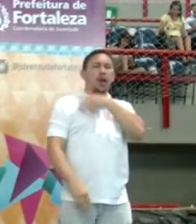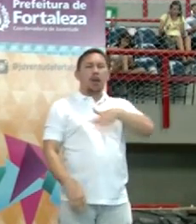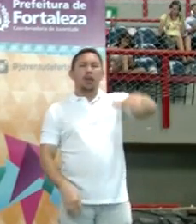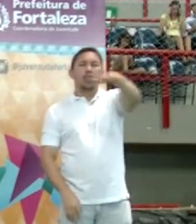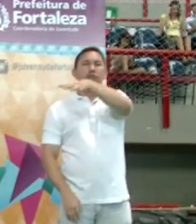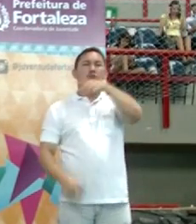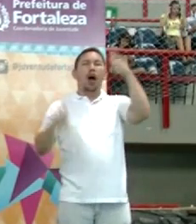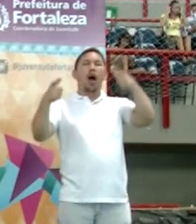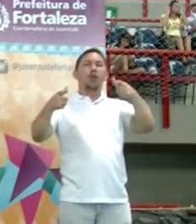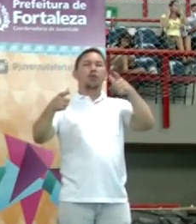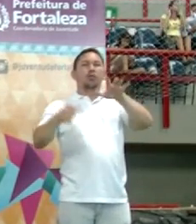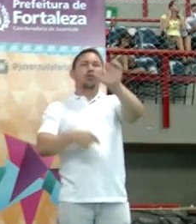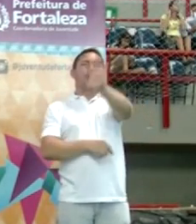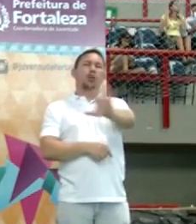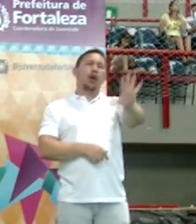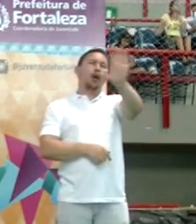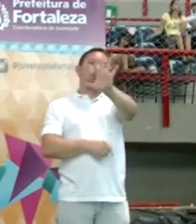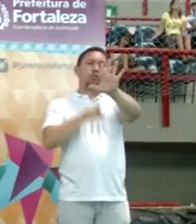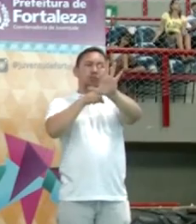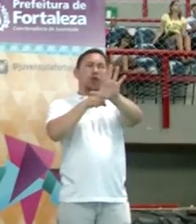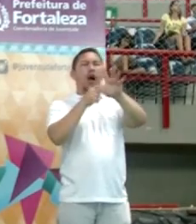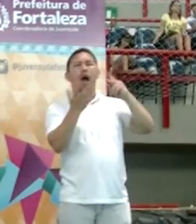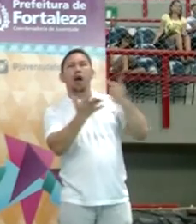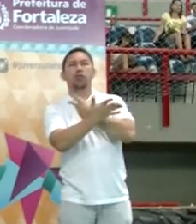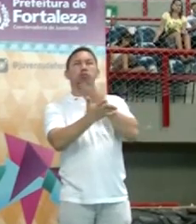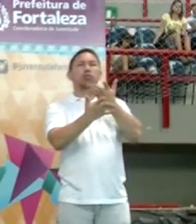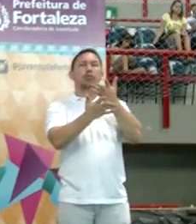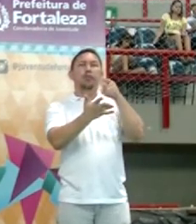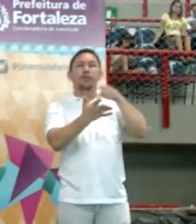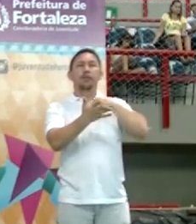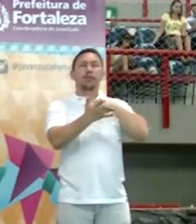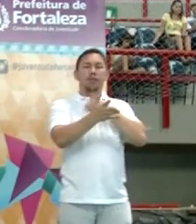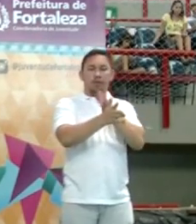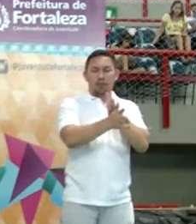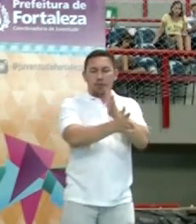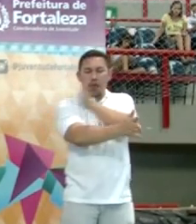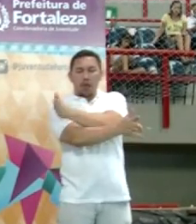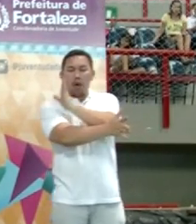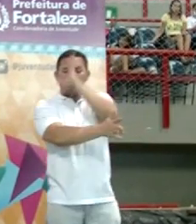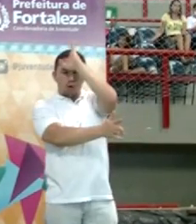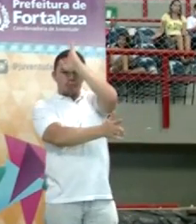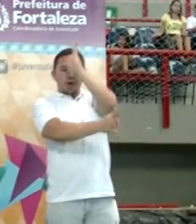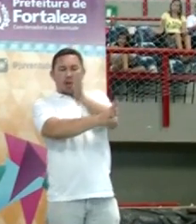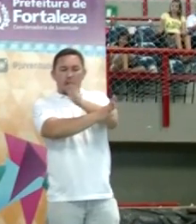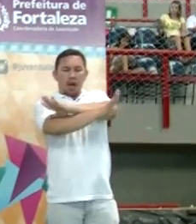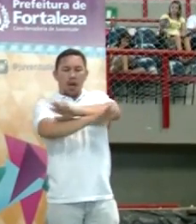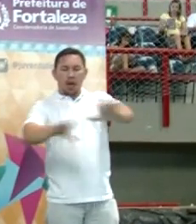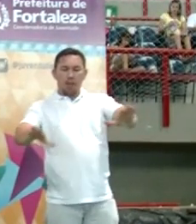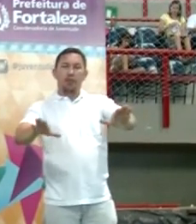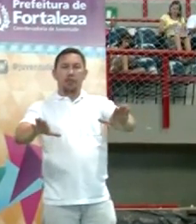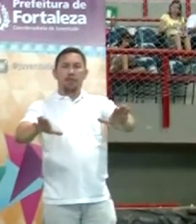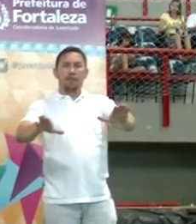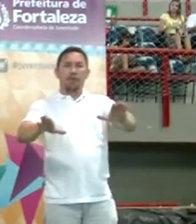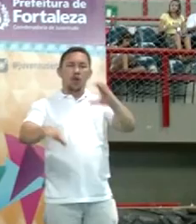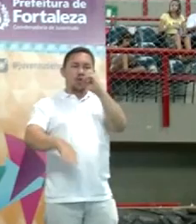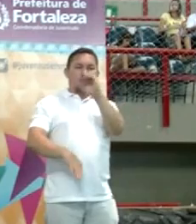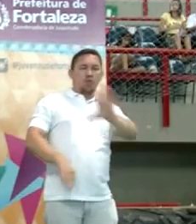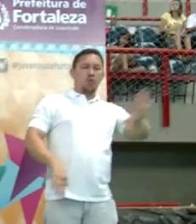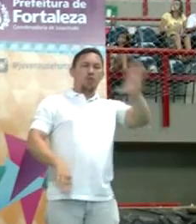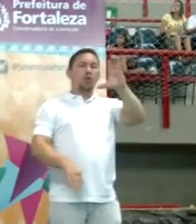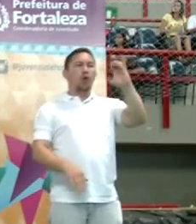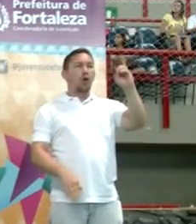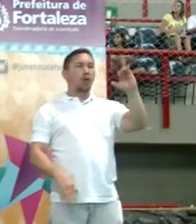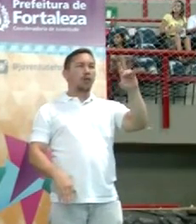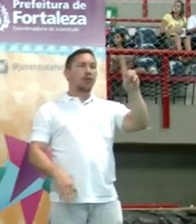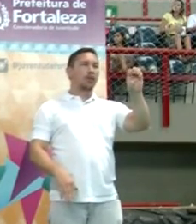Europa, tá? É o que está acontecendo na Europa depois que acabou o Império Romano do Ocidente, tá? O que